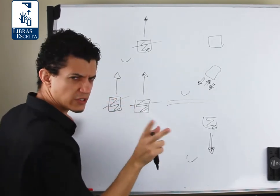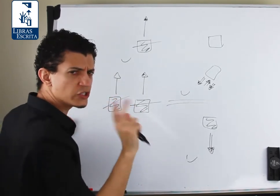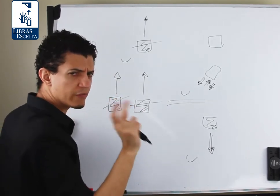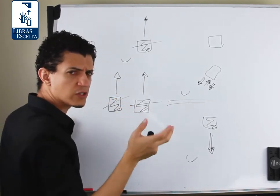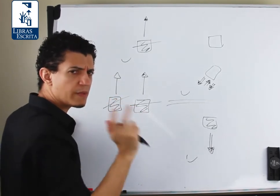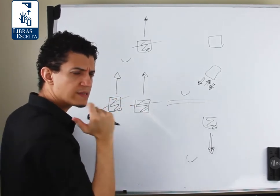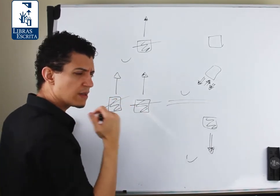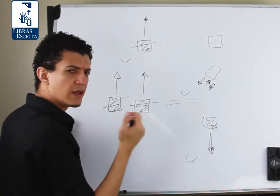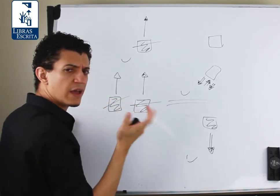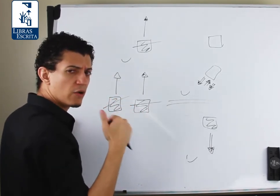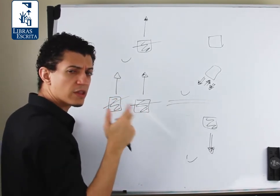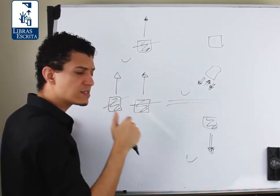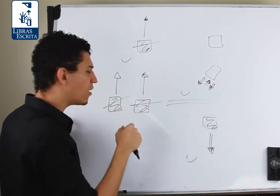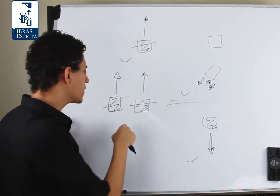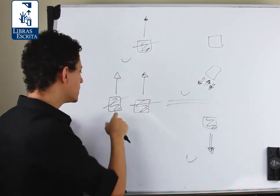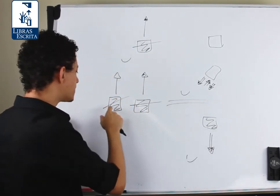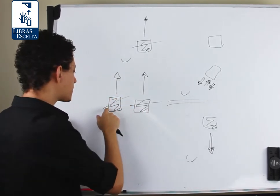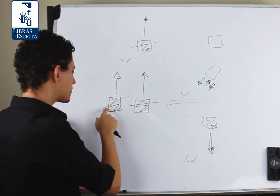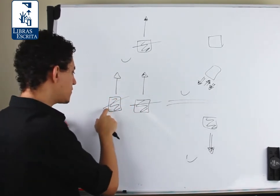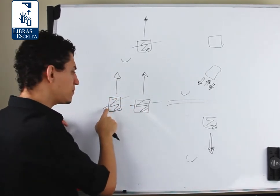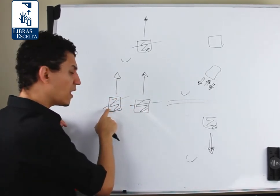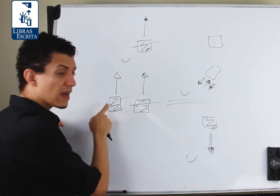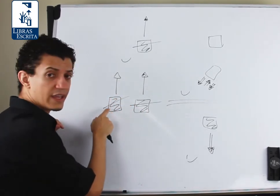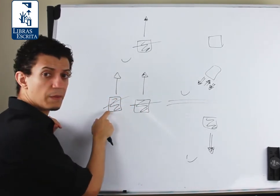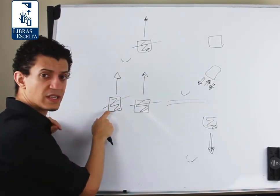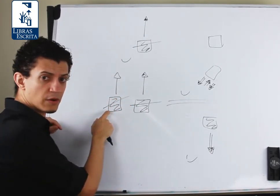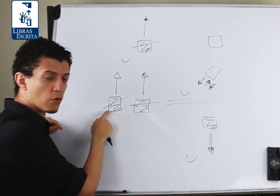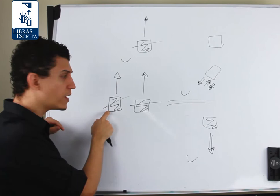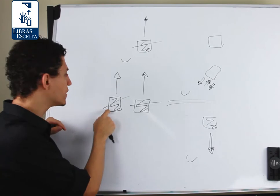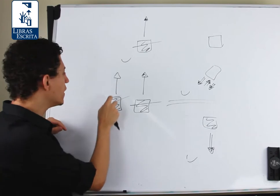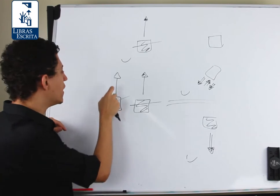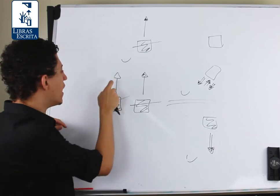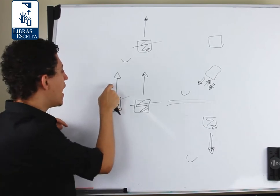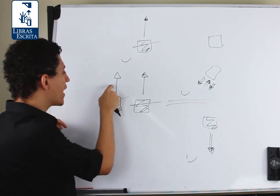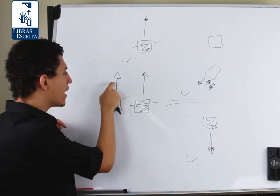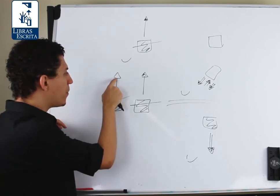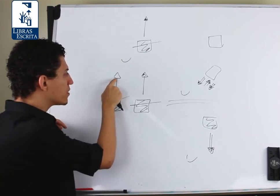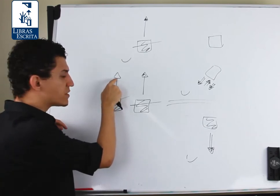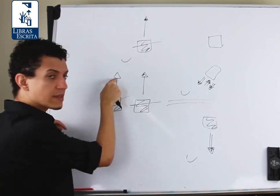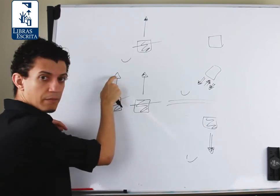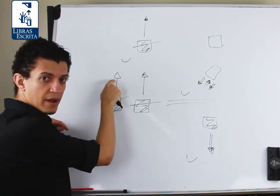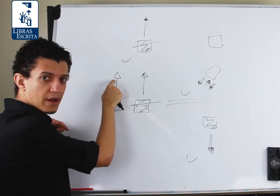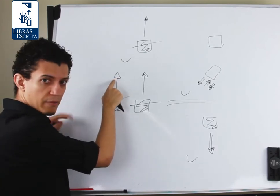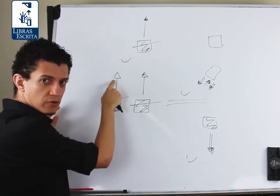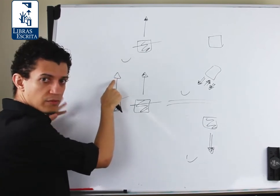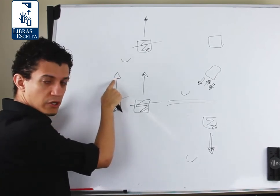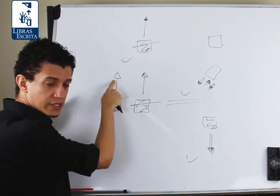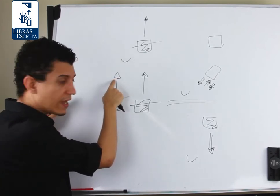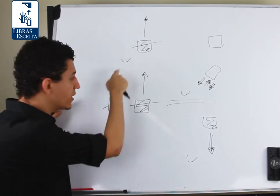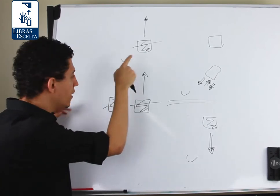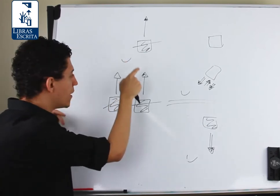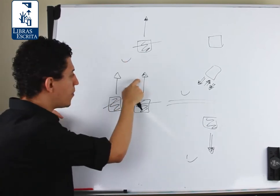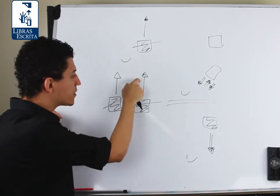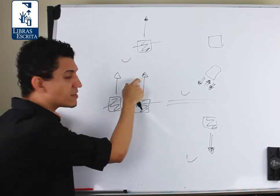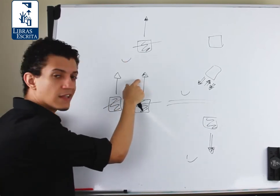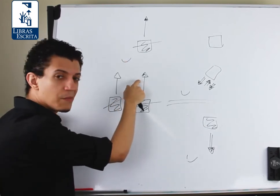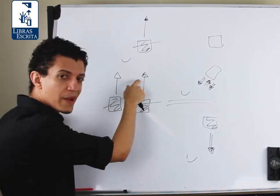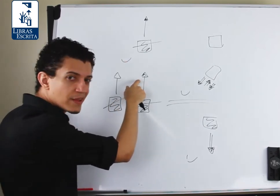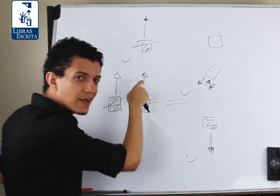A gente já viu isso mais em outras aulas. Aqui a mesma coisa. Aqui a ponta de seta branca, mão esquerda. Ponta de seta preta,